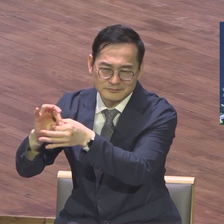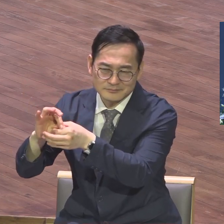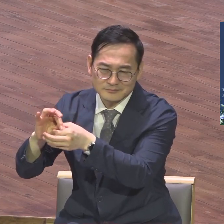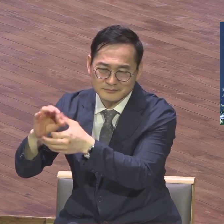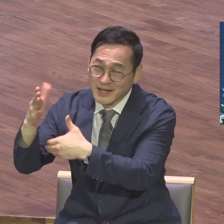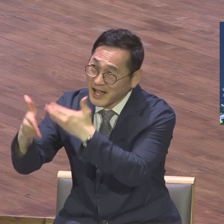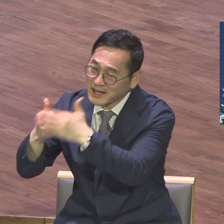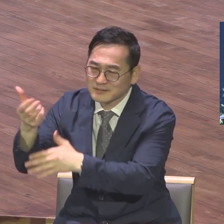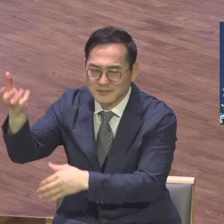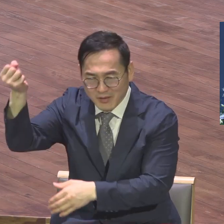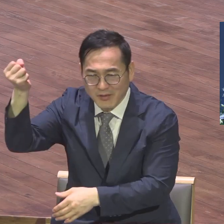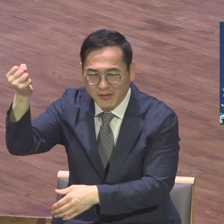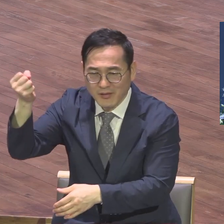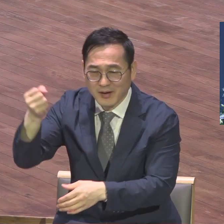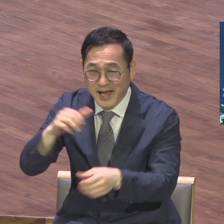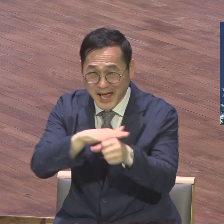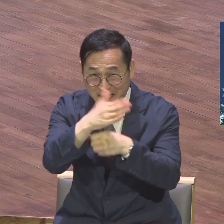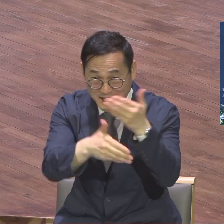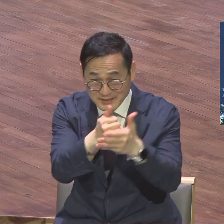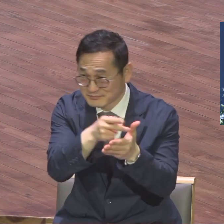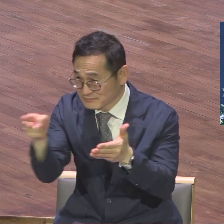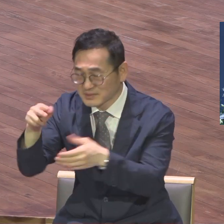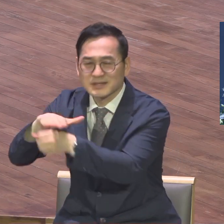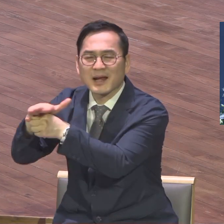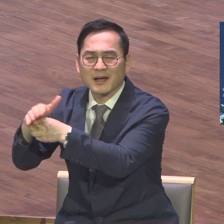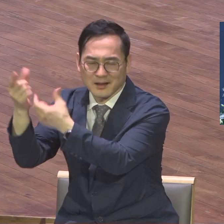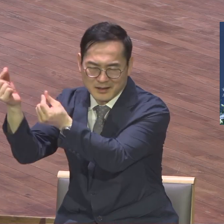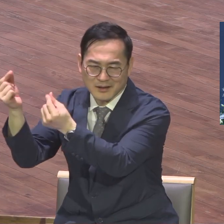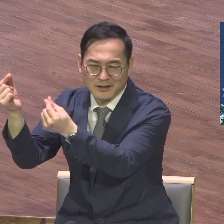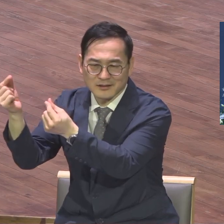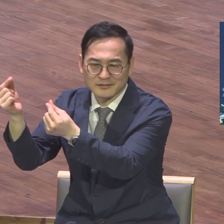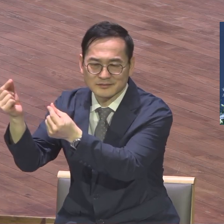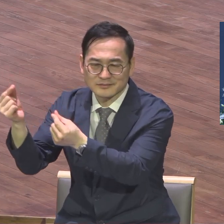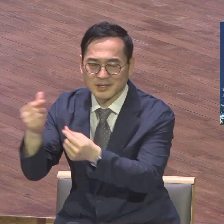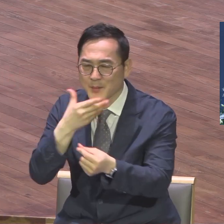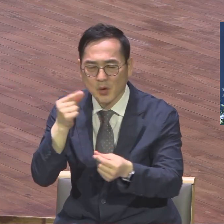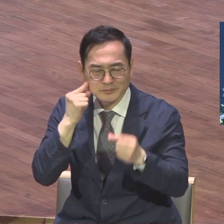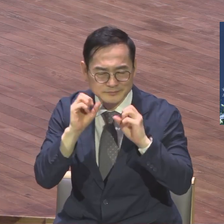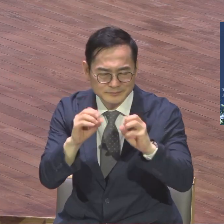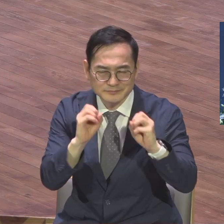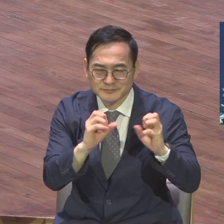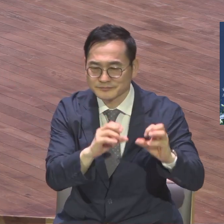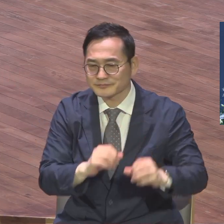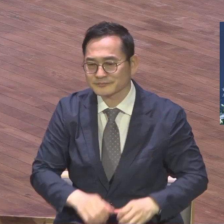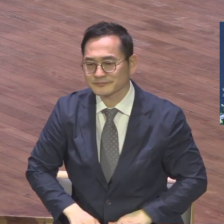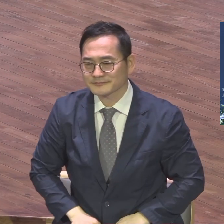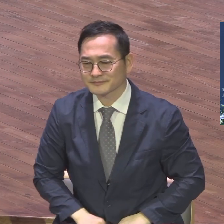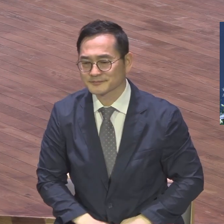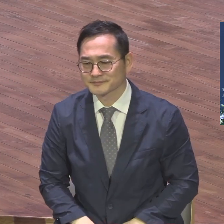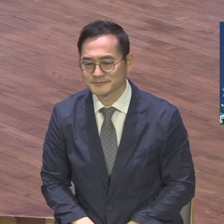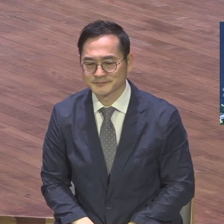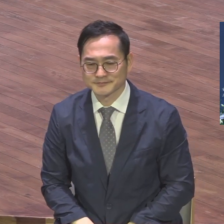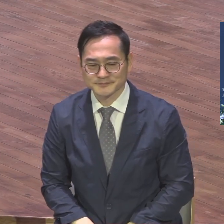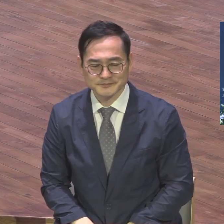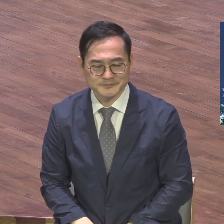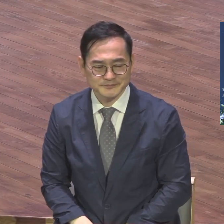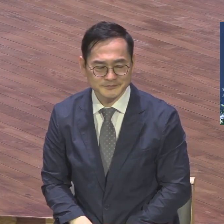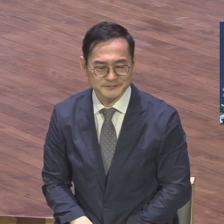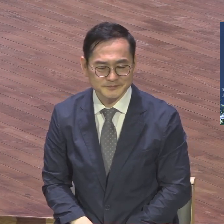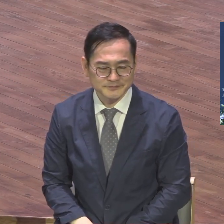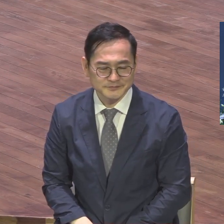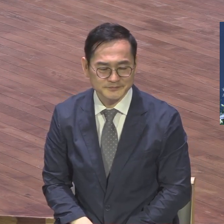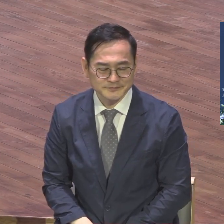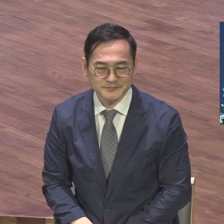바뀌었죠. 우리가 하나 되기 위해서는 일방적으로 양보만 한다고 되어 있는 것이 아니에요. 가장 중요한